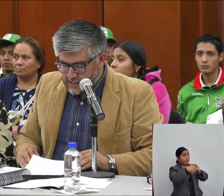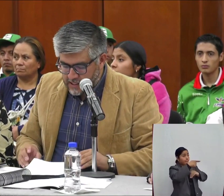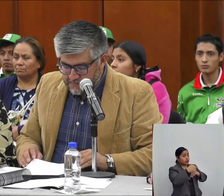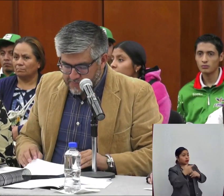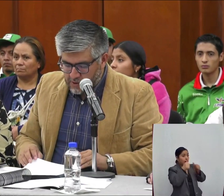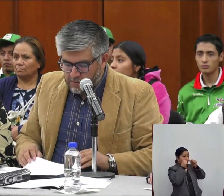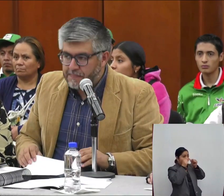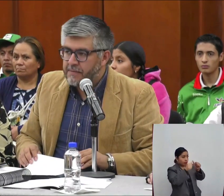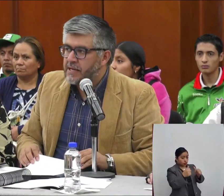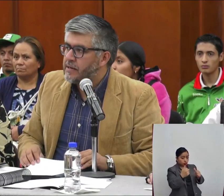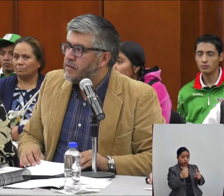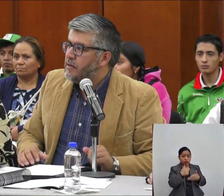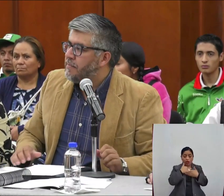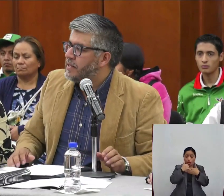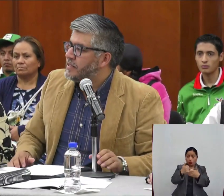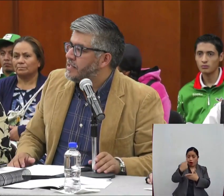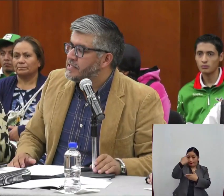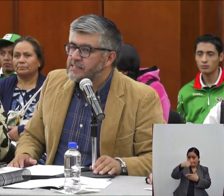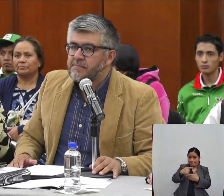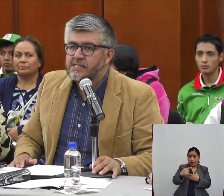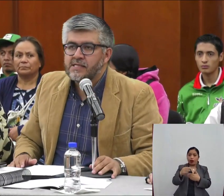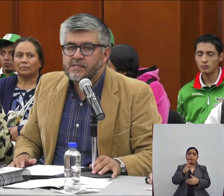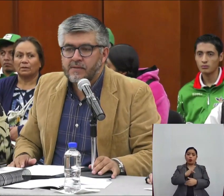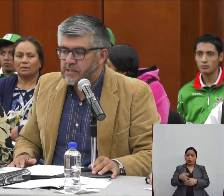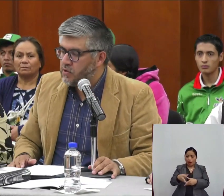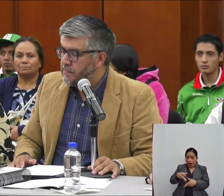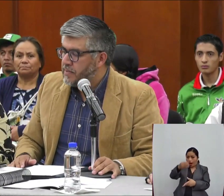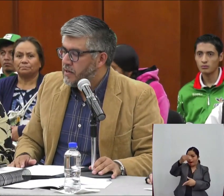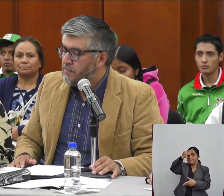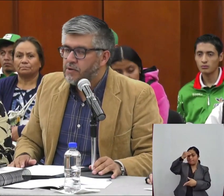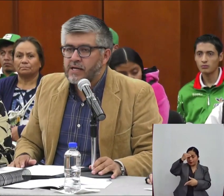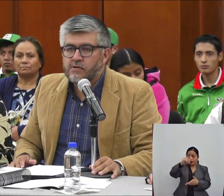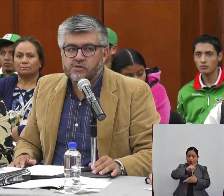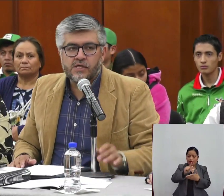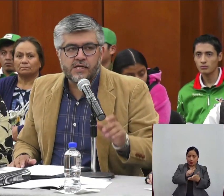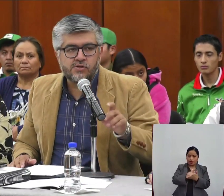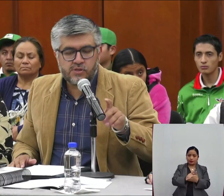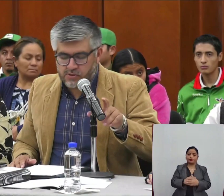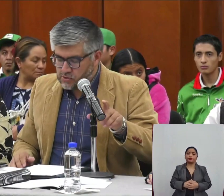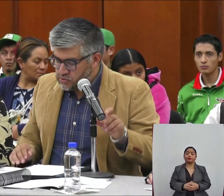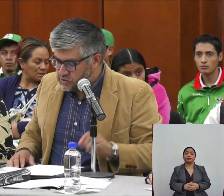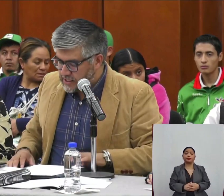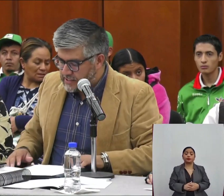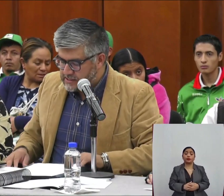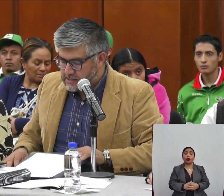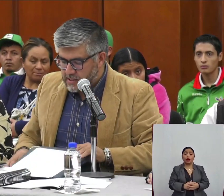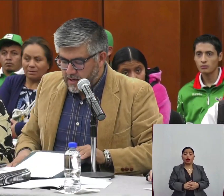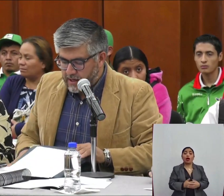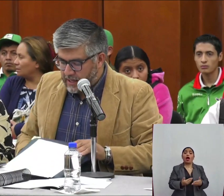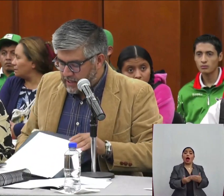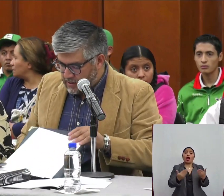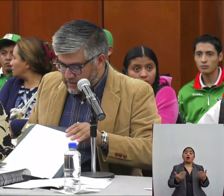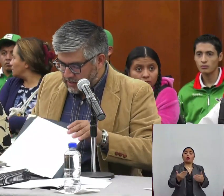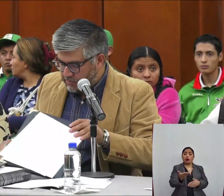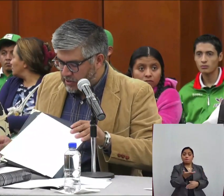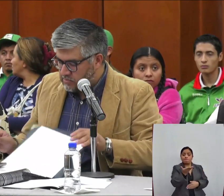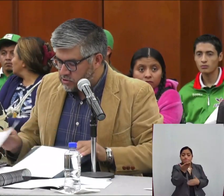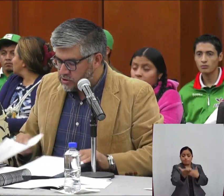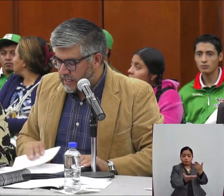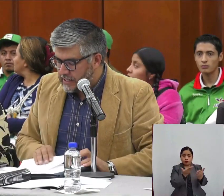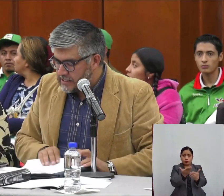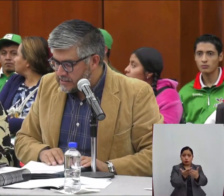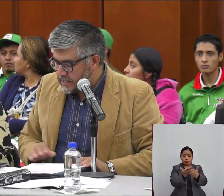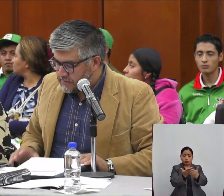Recordarles, y como primer parte de esta mesa de trabajo, poner a consideración de todos ustedes el que